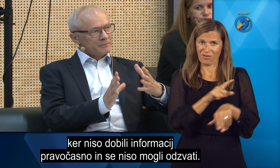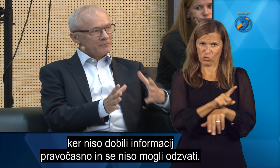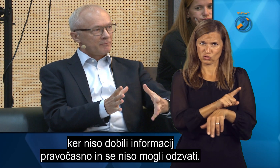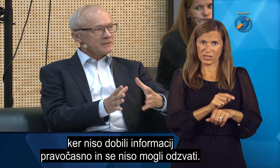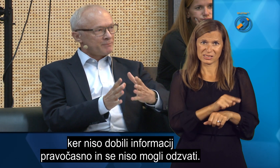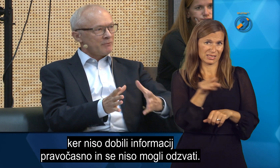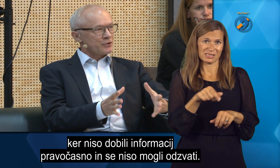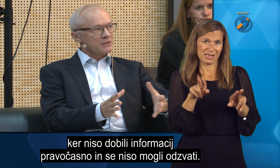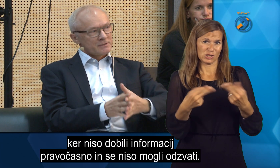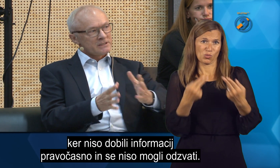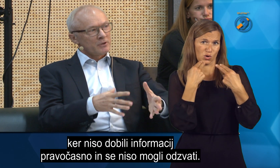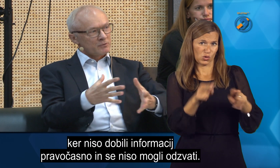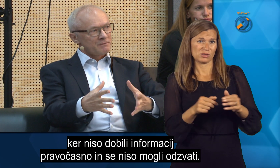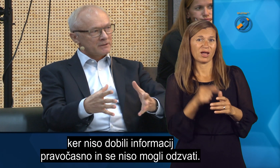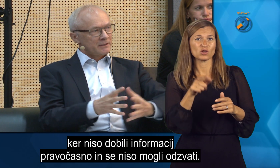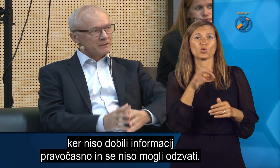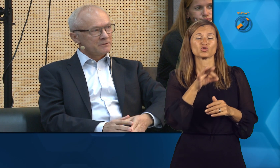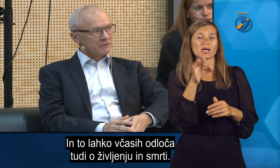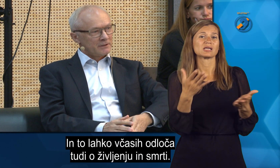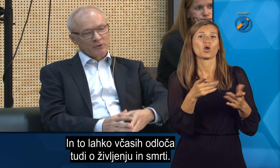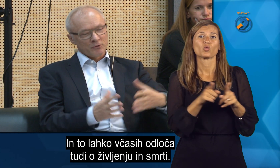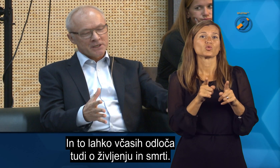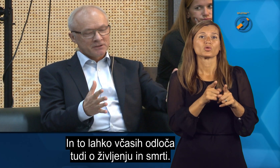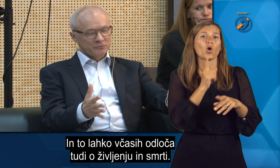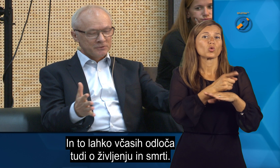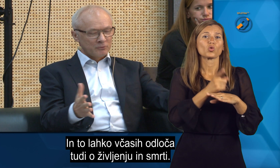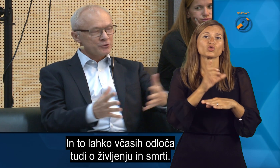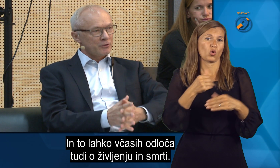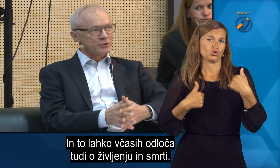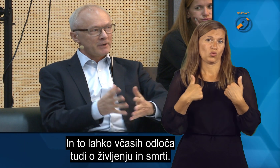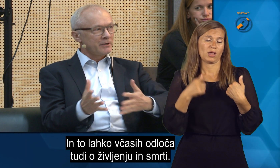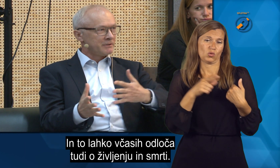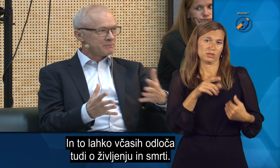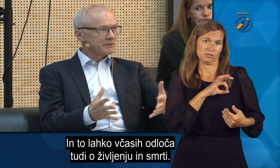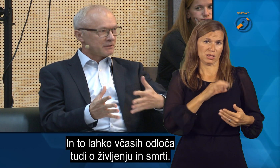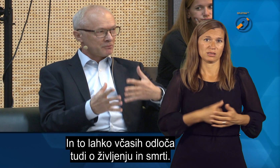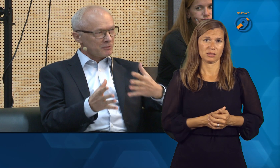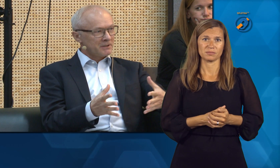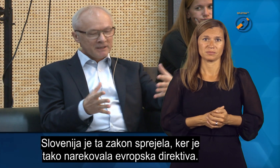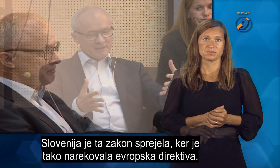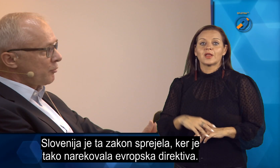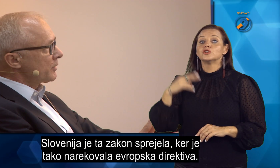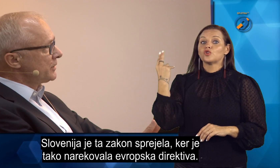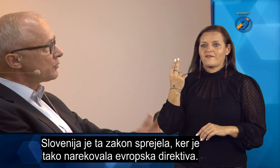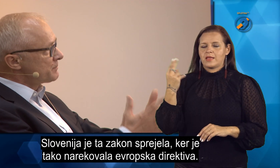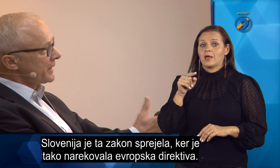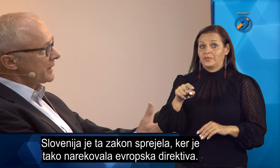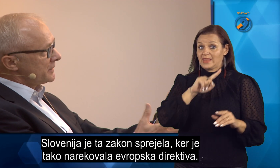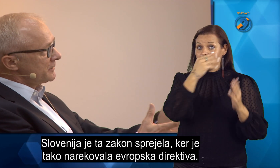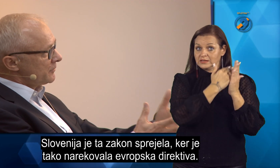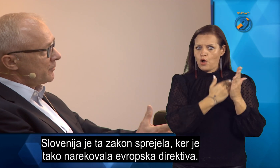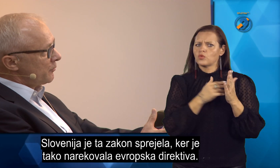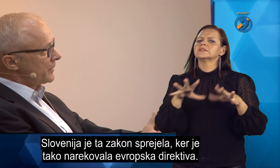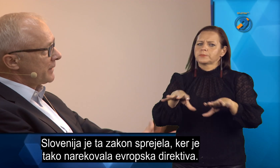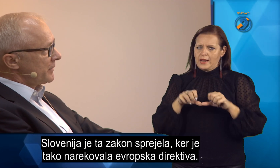dobili informacij pravočasno in se niso mogli odzvati. In to lahko včasih tudi odloča o življenju in smrti. Slovenija je